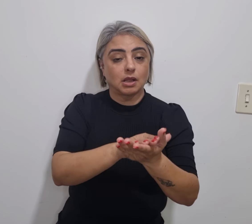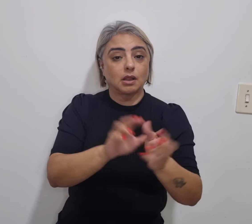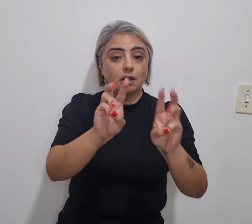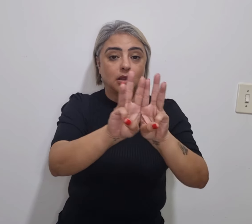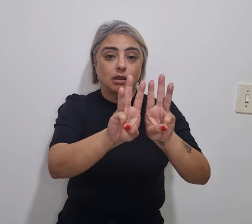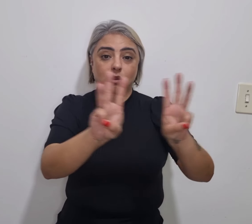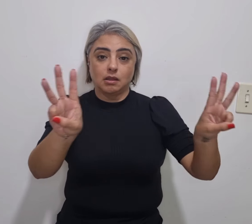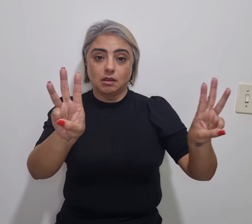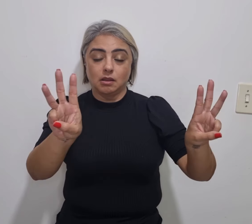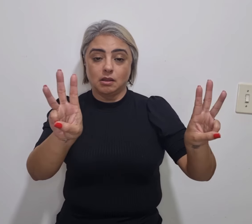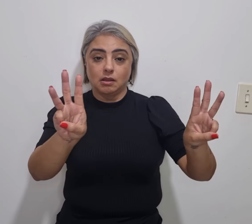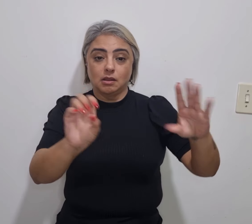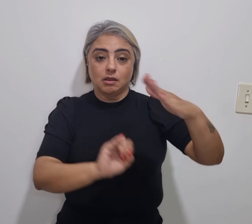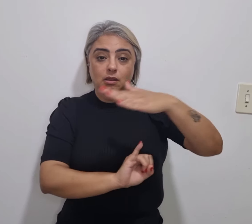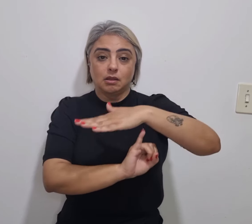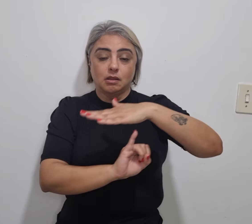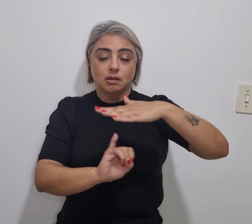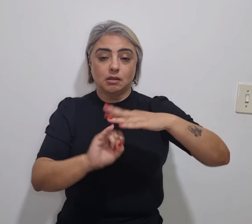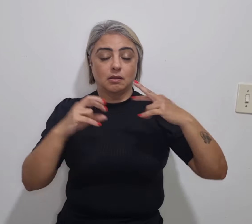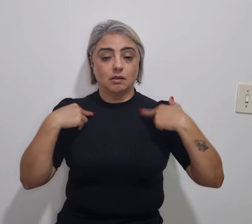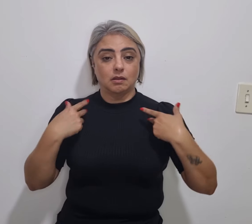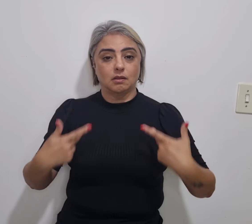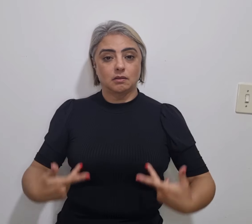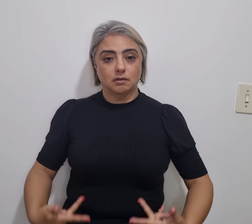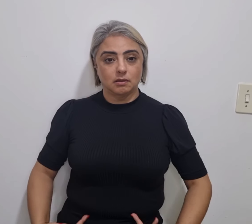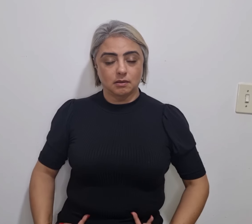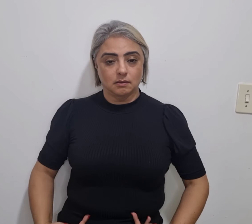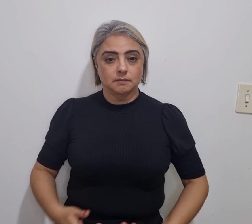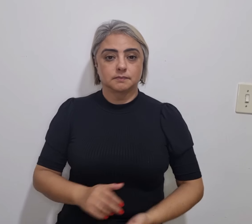publicada no site Instituto Humanitas Unicinos.